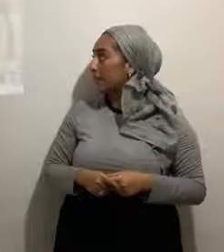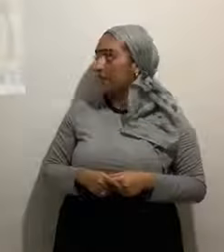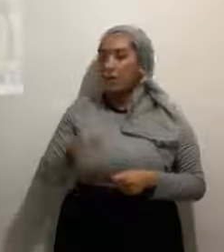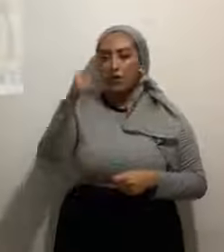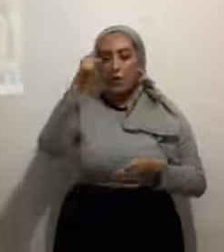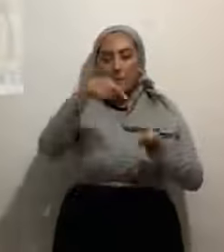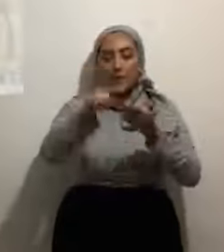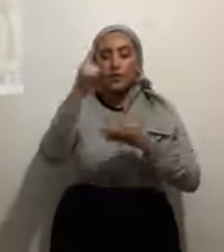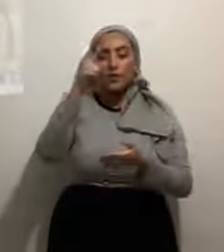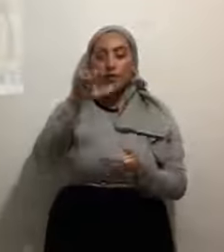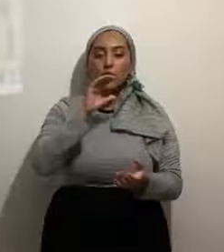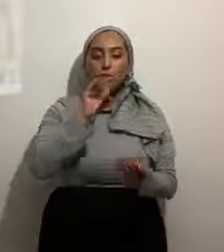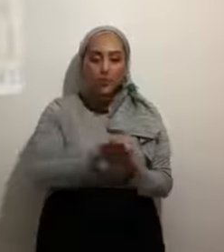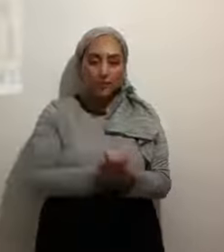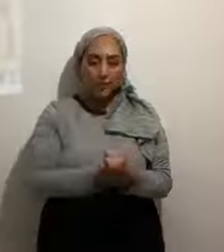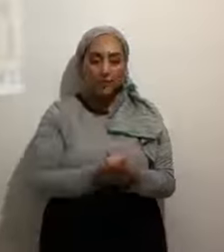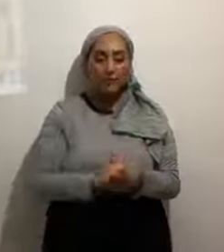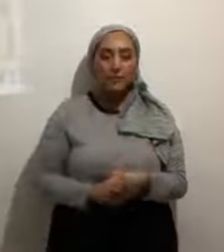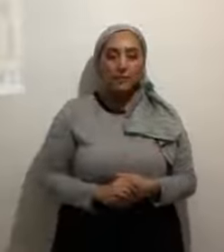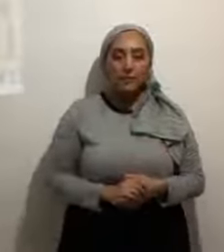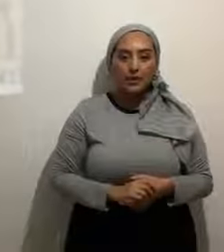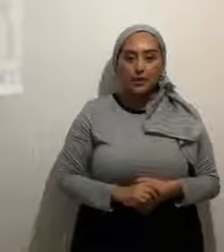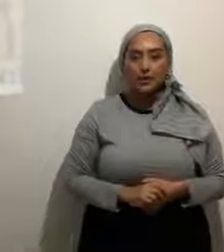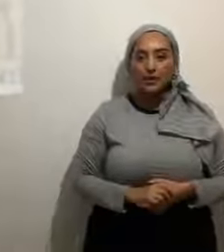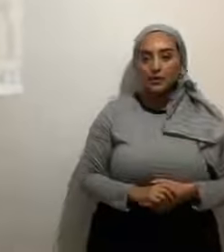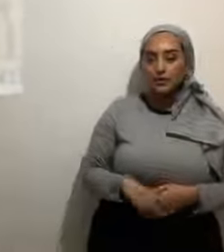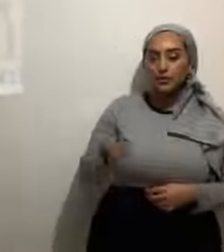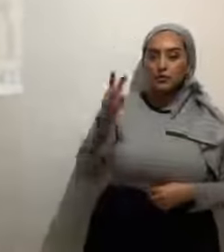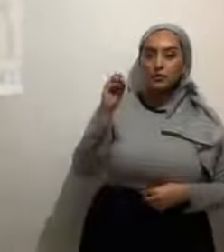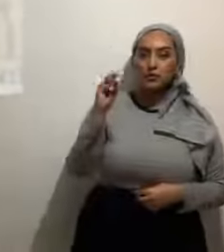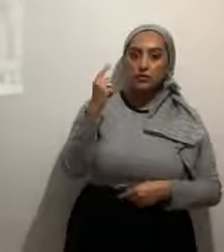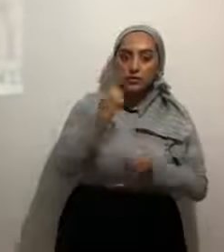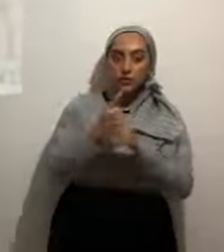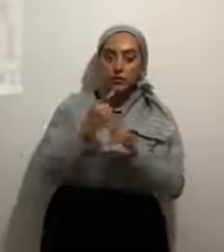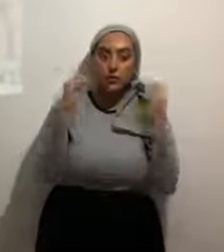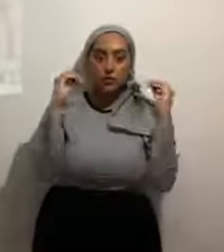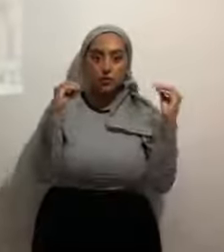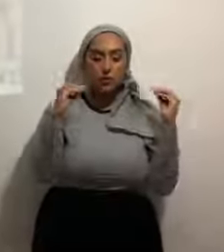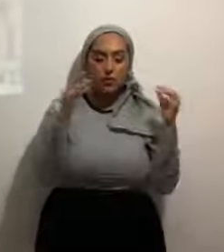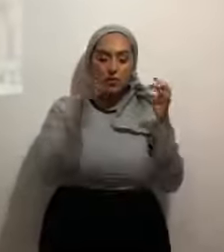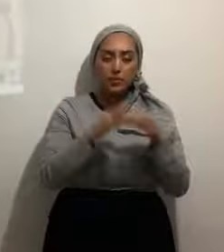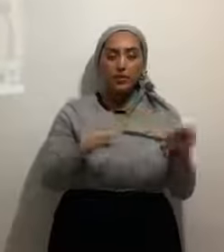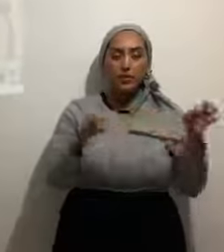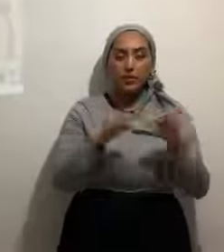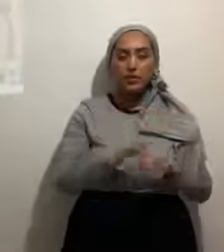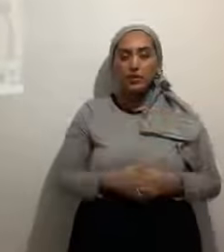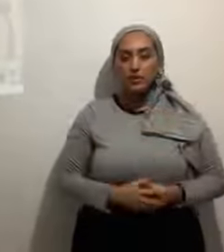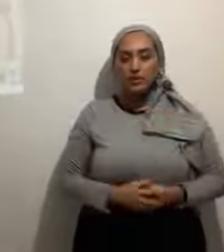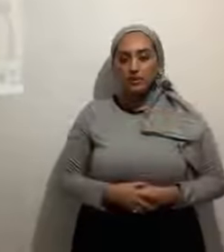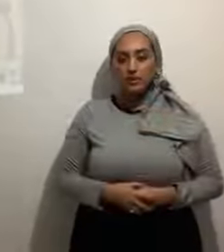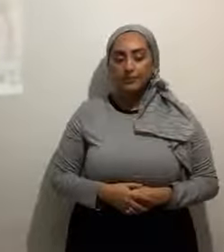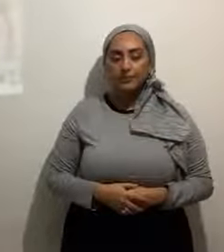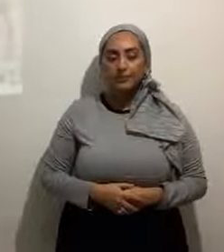novia. Consumado. Tremendo. Esta enseñanza es de fuego, ¿eh? Tengo